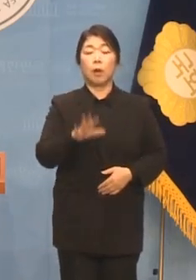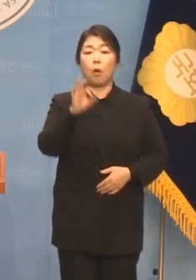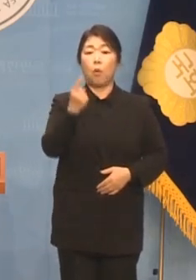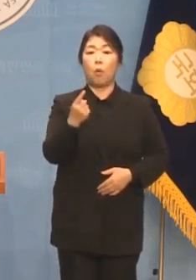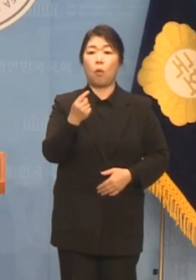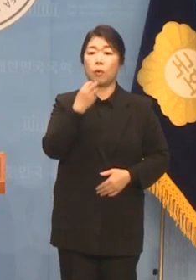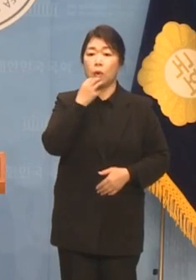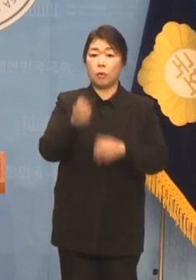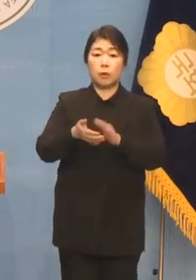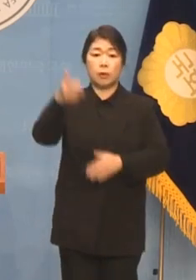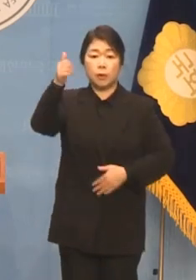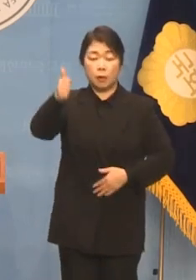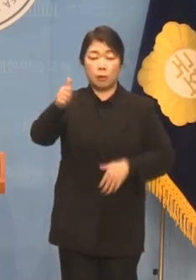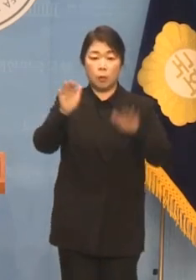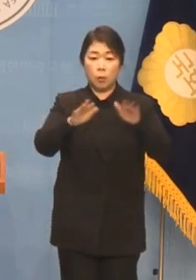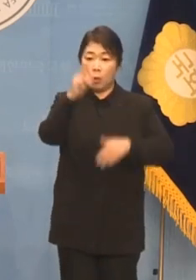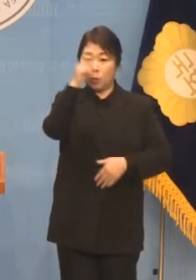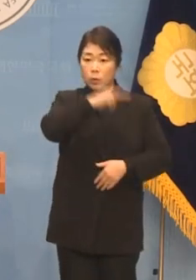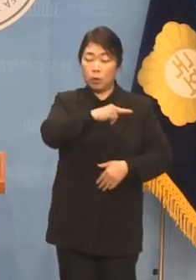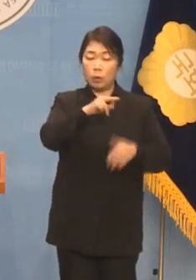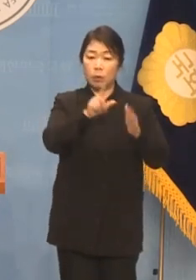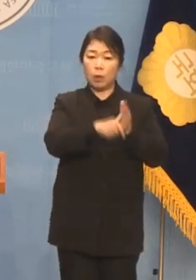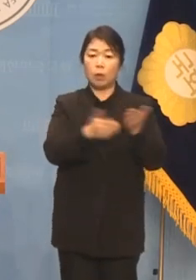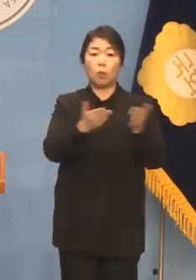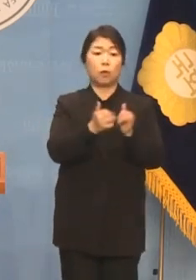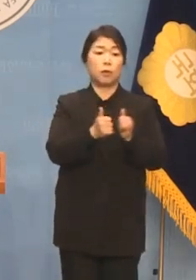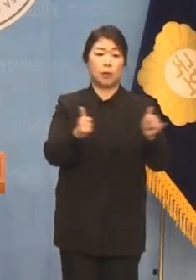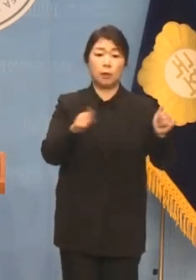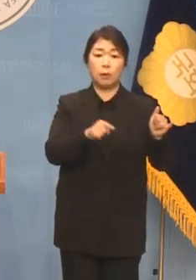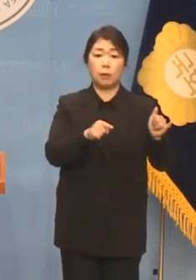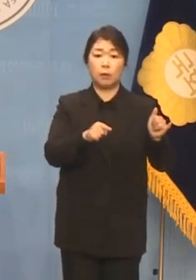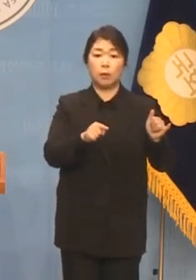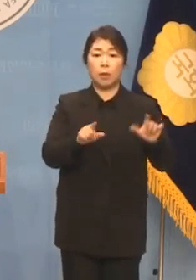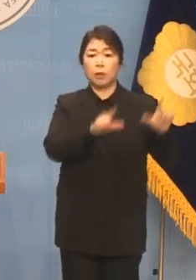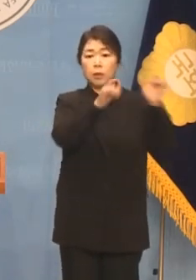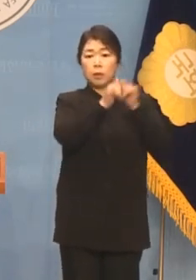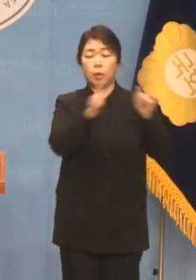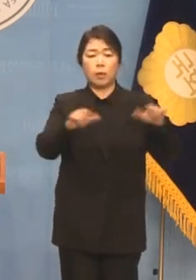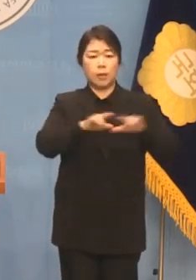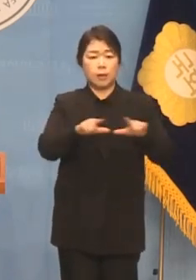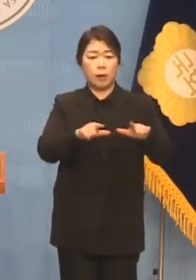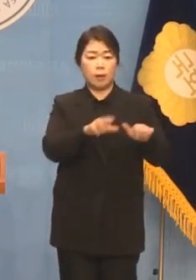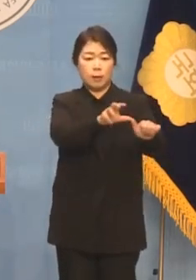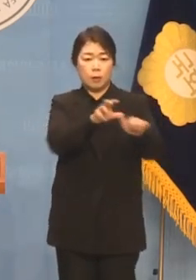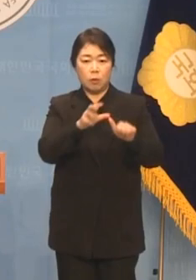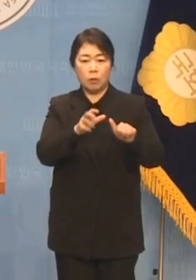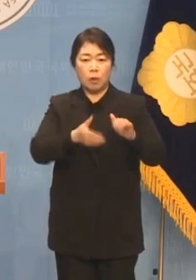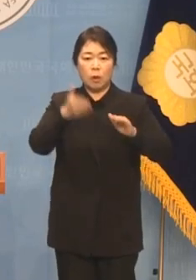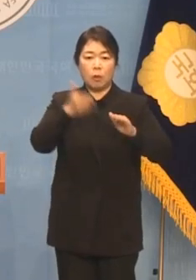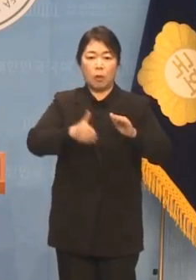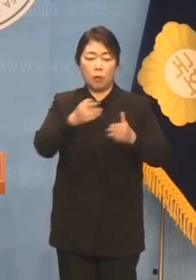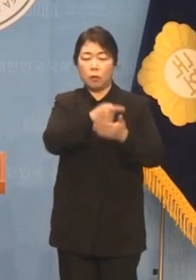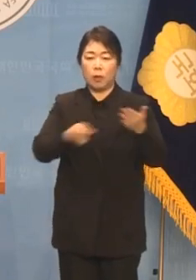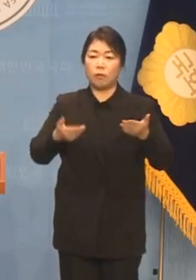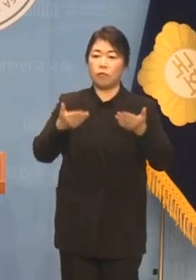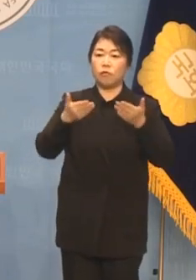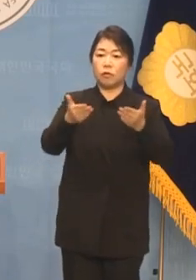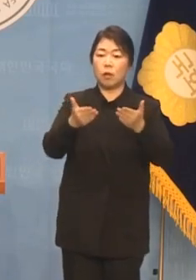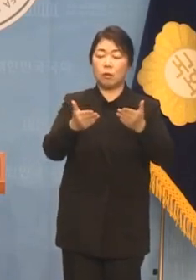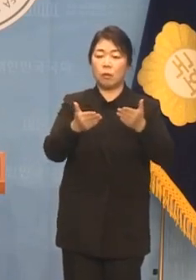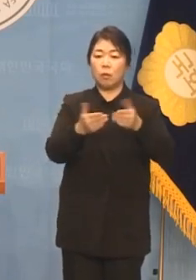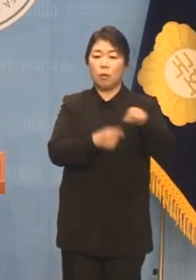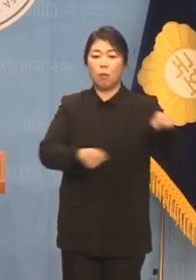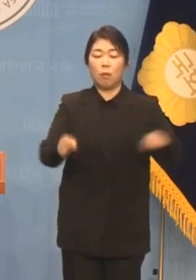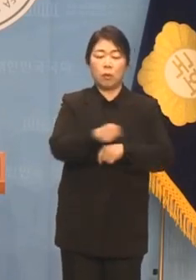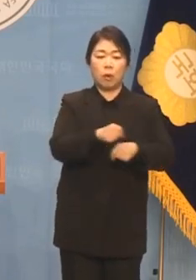시장은 오늘 오전 노동자들이 시민들의 일상을 볼모로 공공성을 해야한다며 도리어